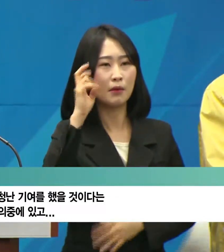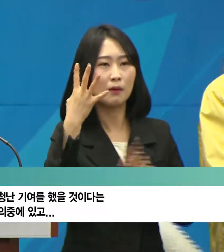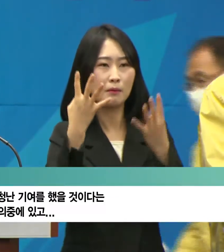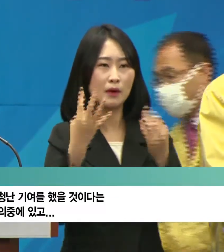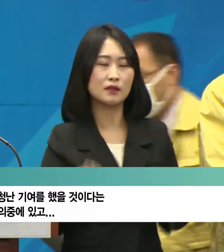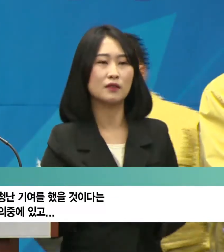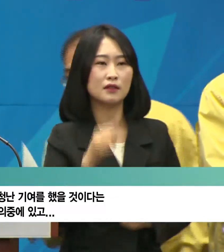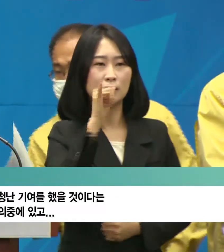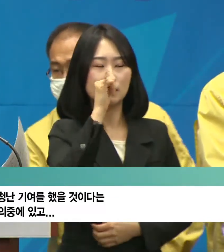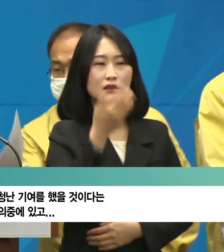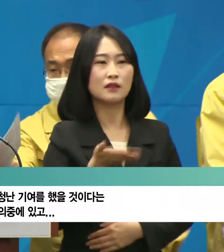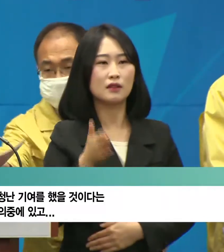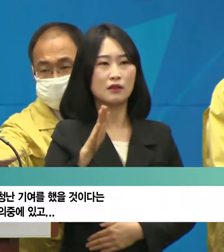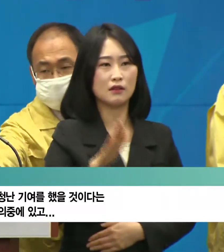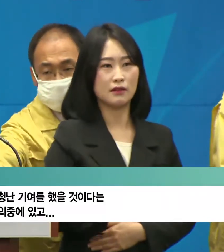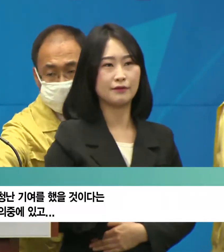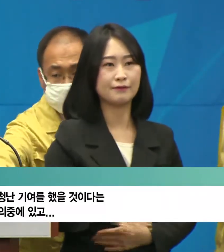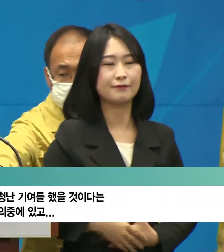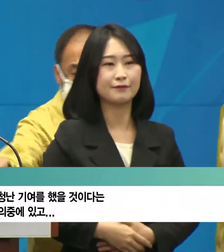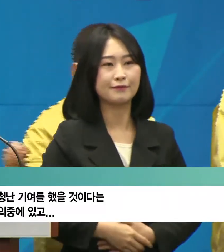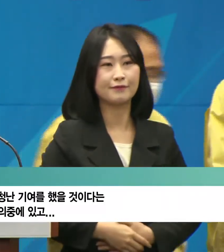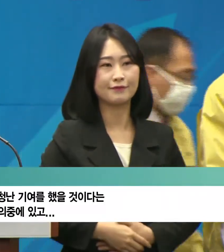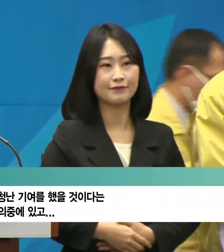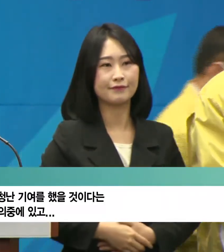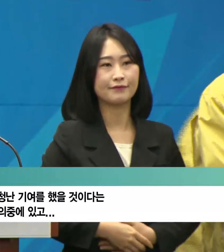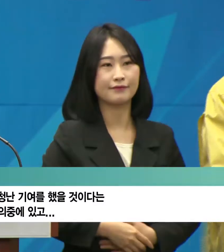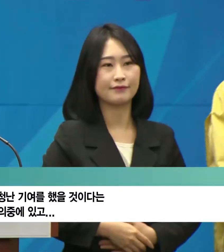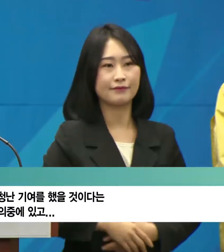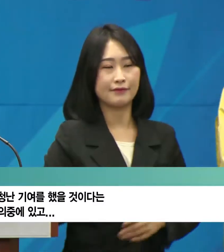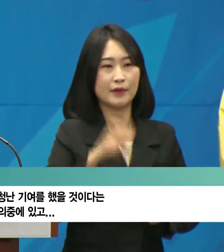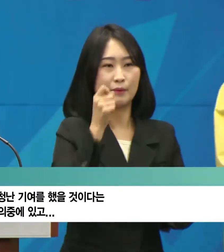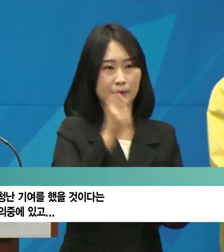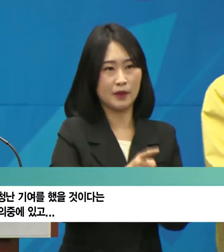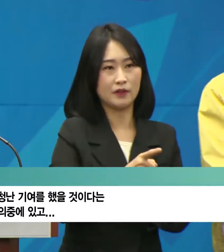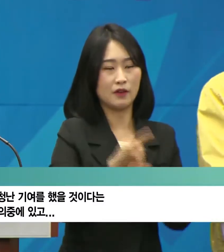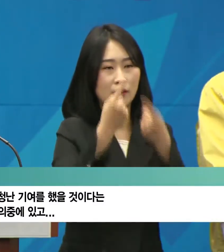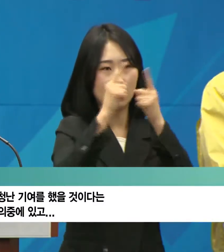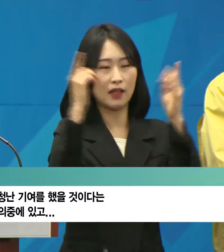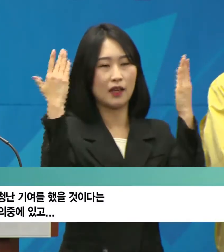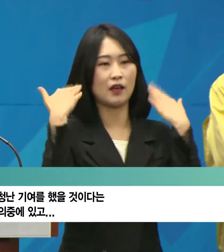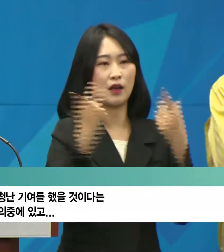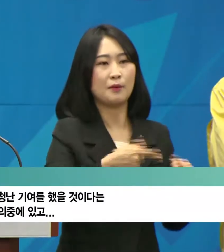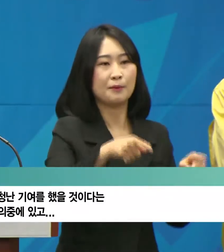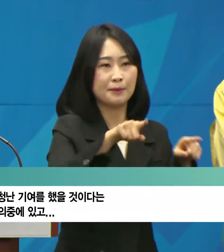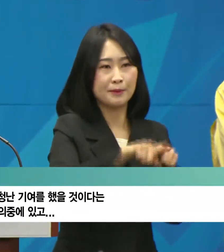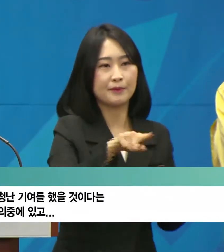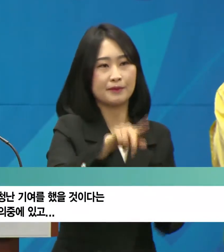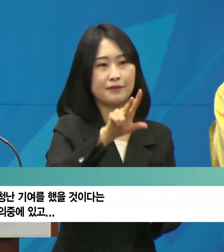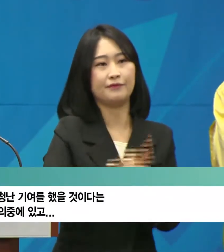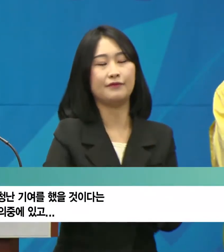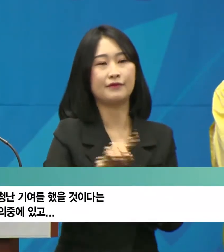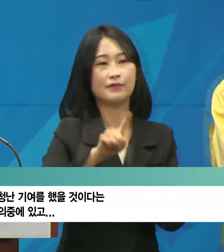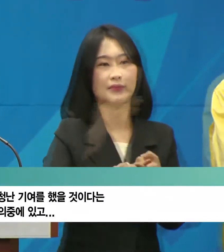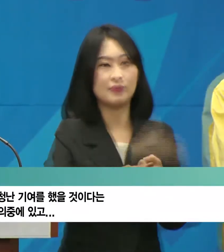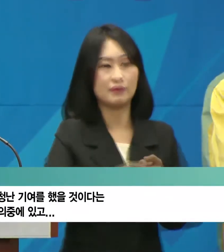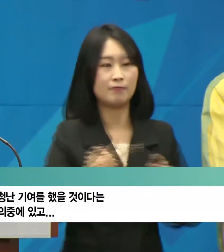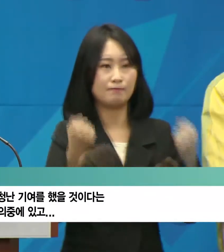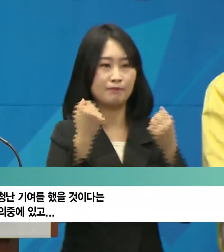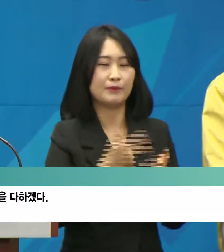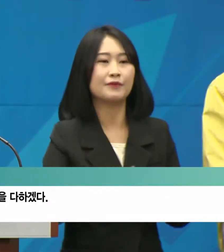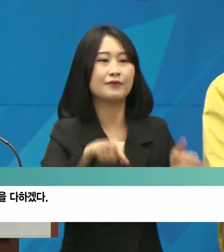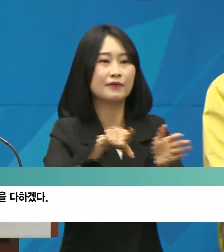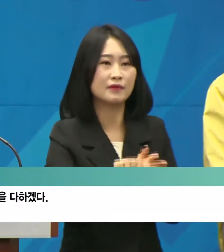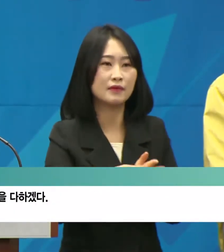생각을 갖고 있습니다. 그래서 지금 이미 대학 당국과 이 문제는 협의 중에 있고